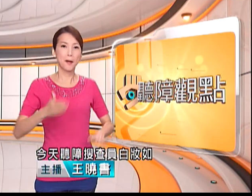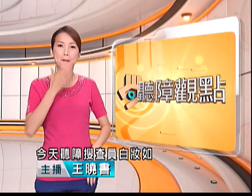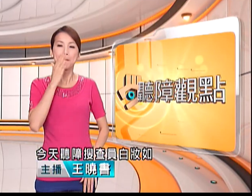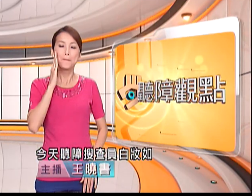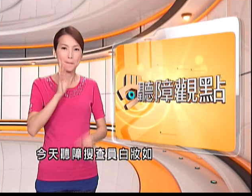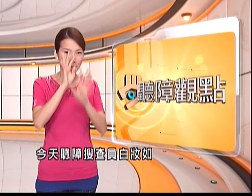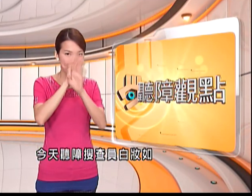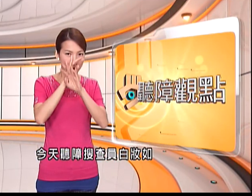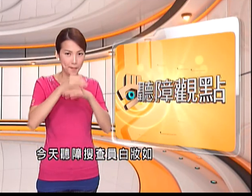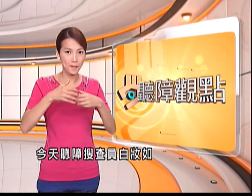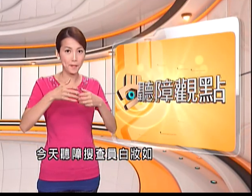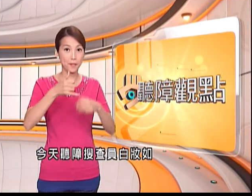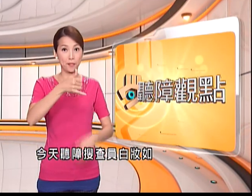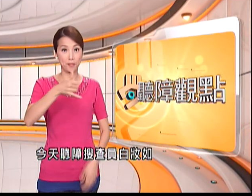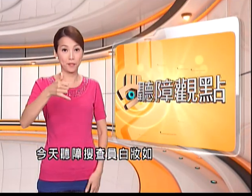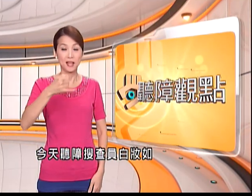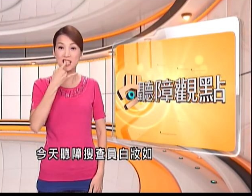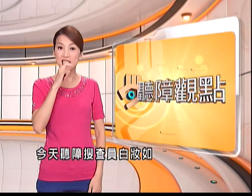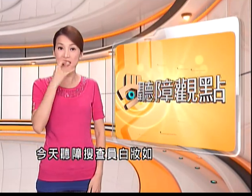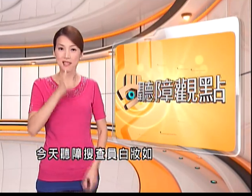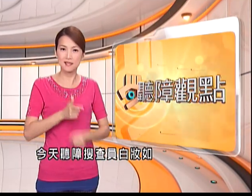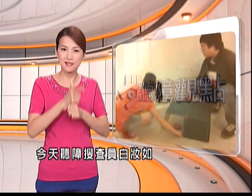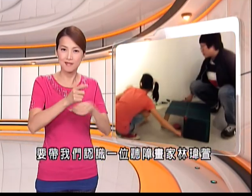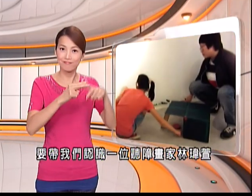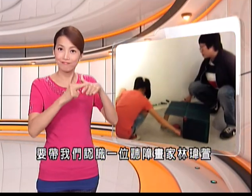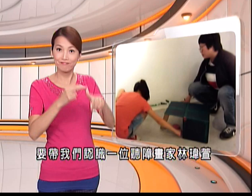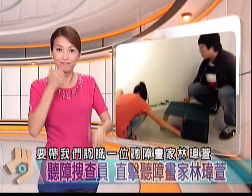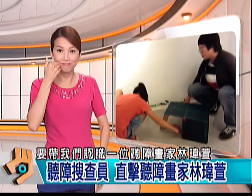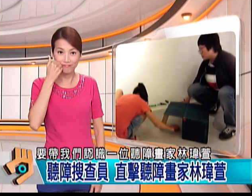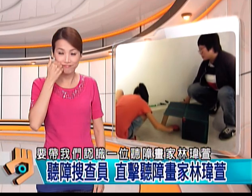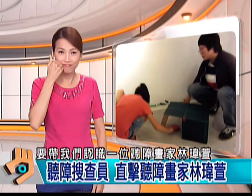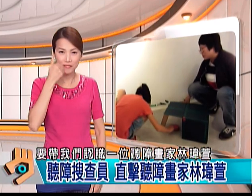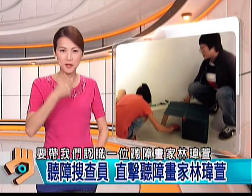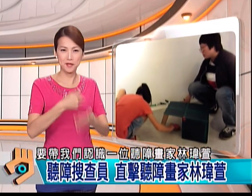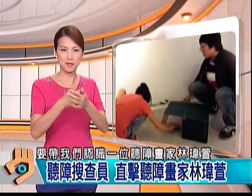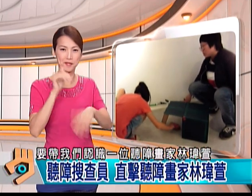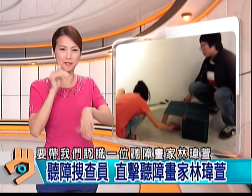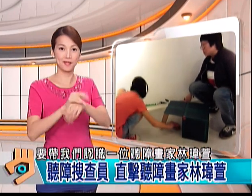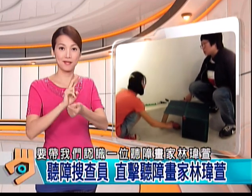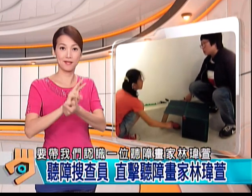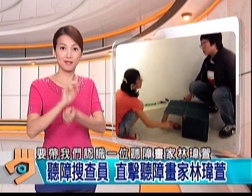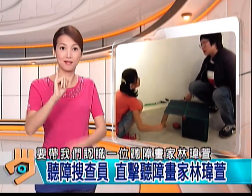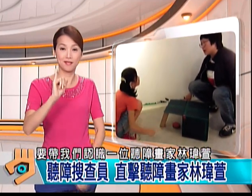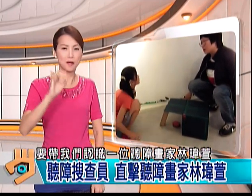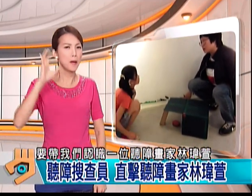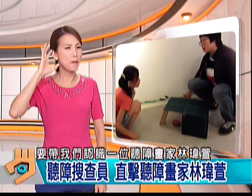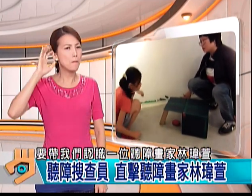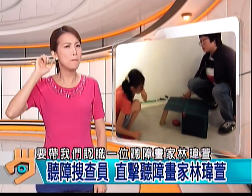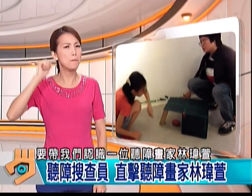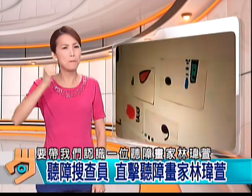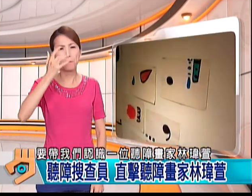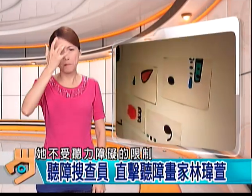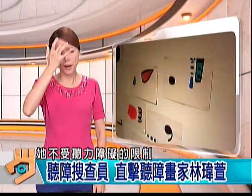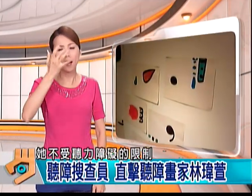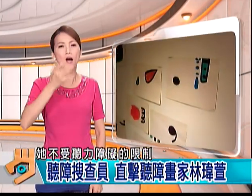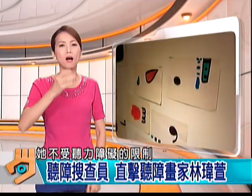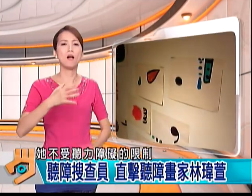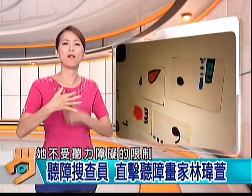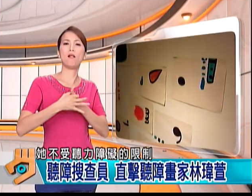今天厅长搜查员白庄如要带我们认识一位厅长画家林伟轩，他不受听力障碍的